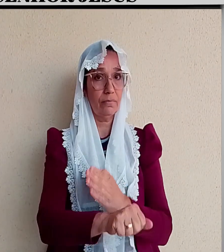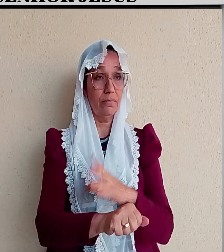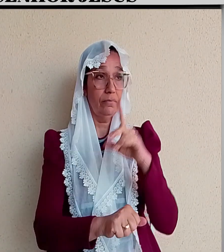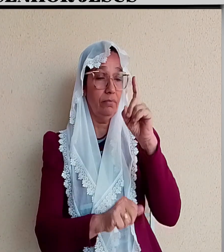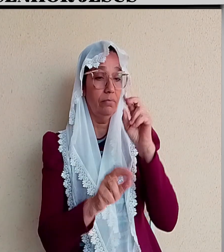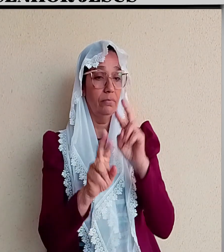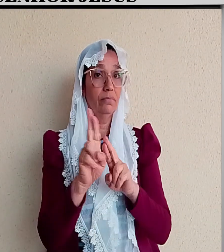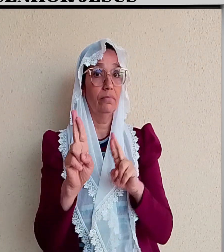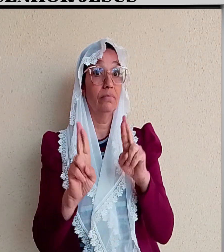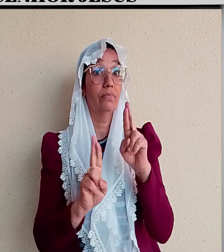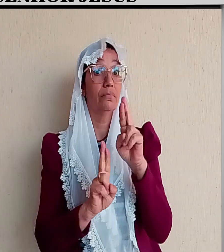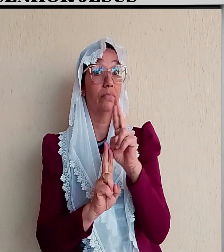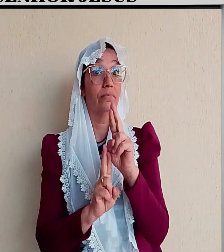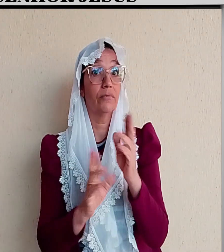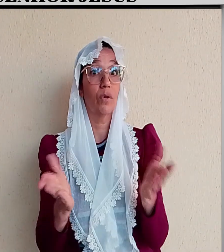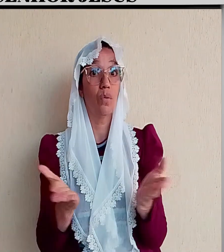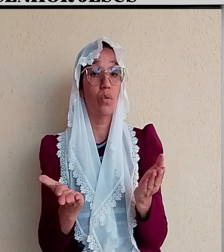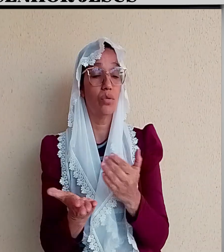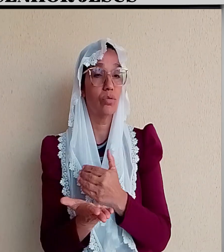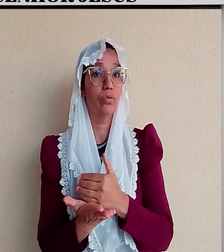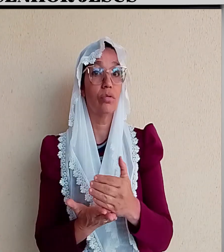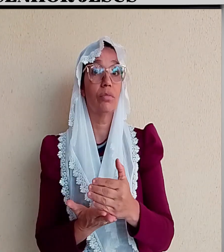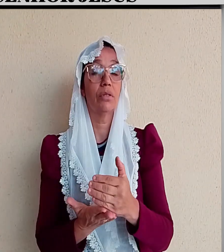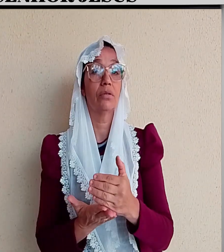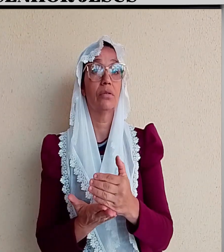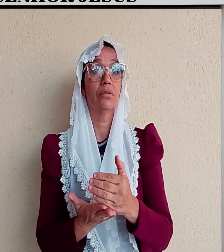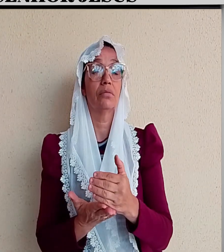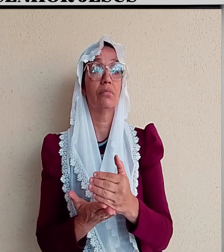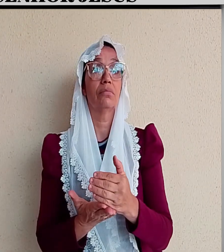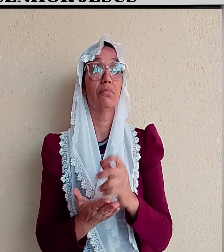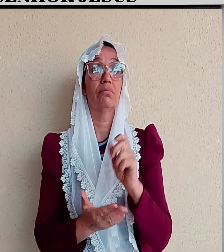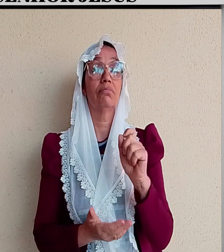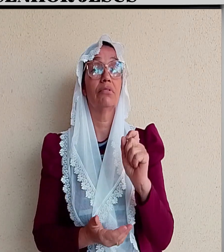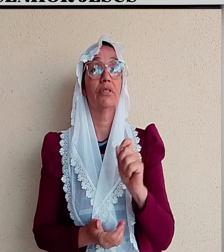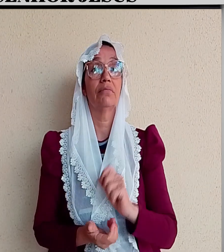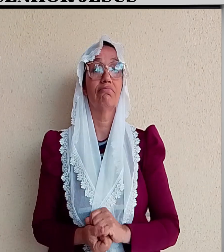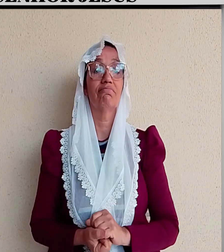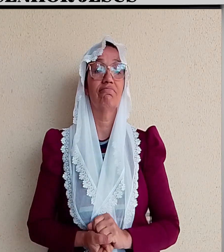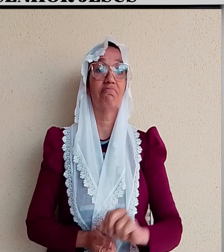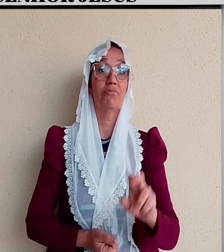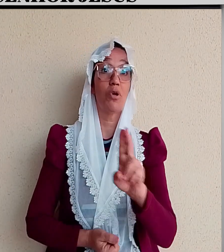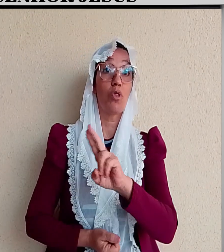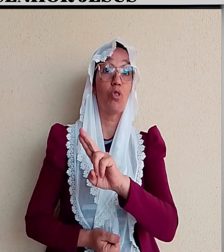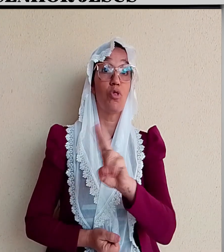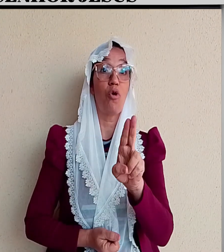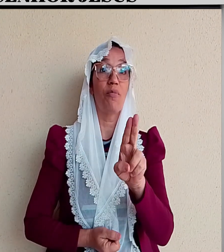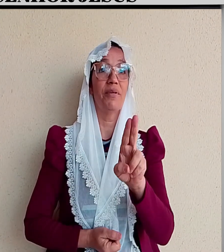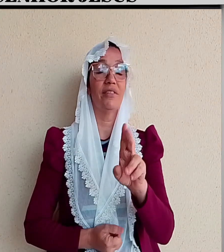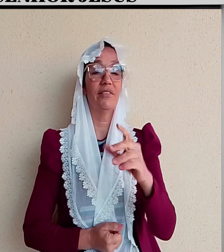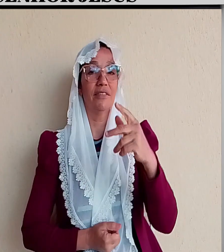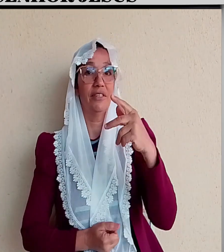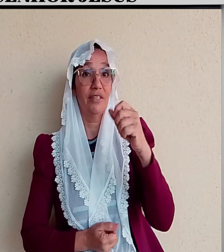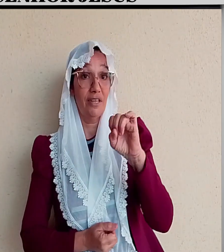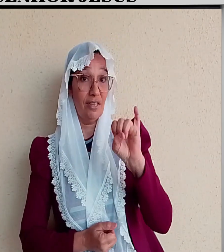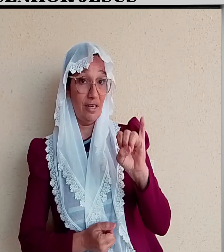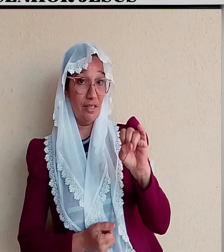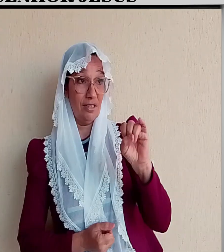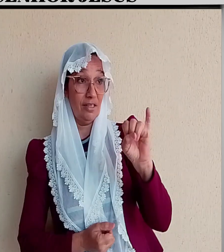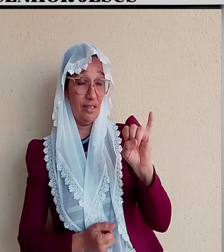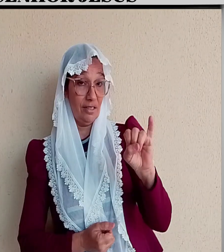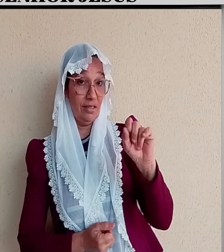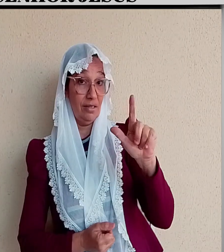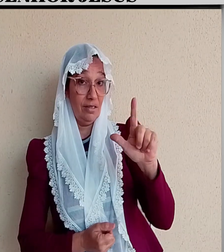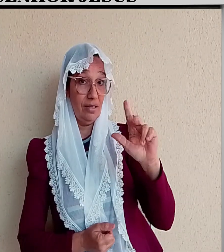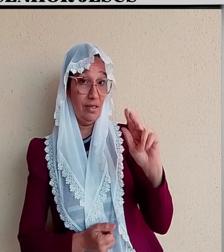de hoje será chamada de Ilha de Patmos. E o Senhor te dará o laudo da vitória, escrito